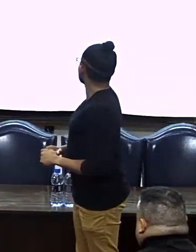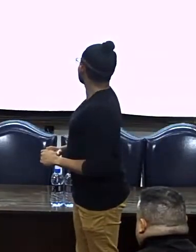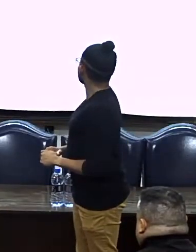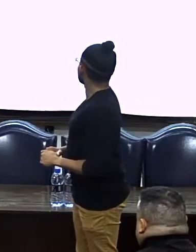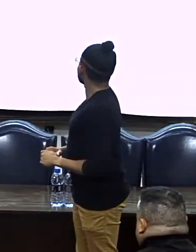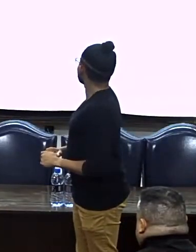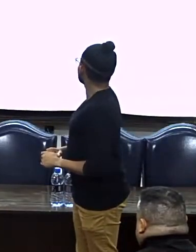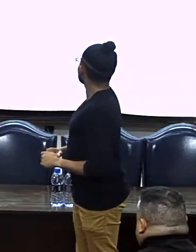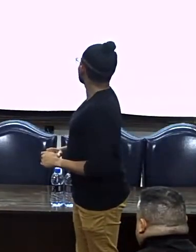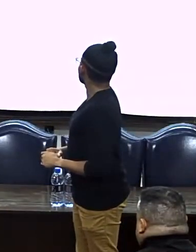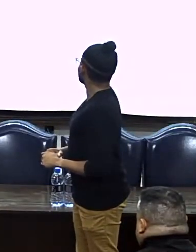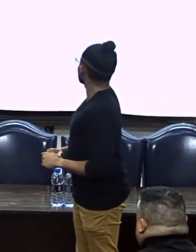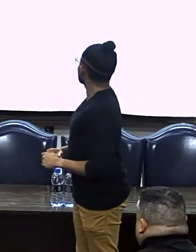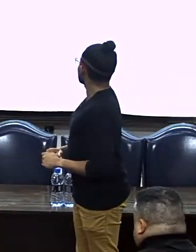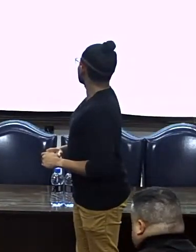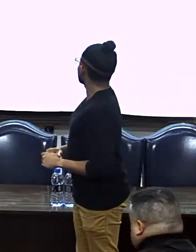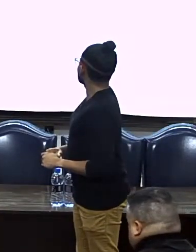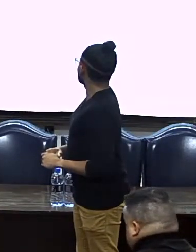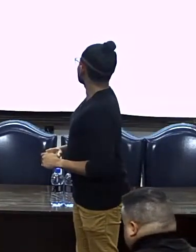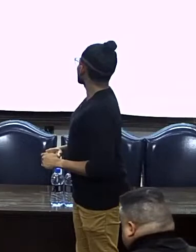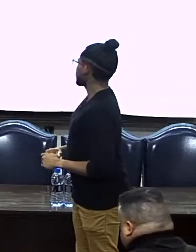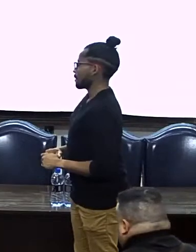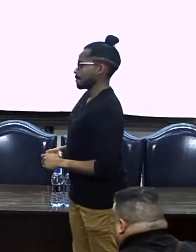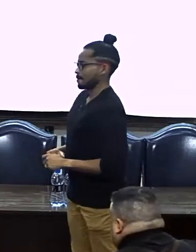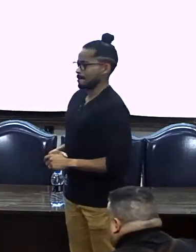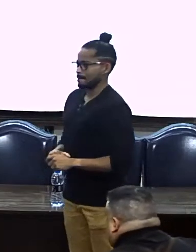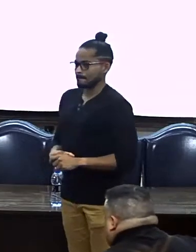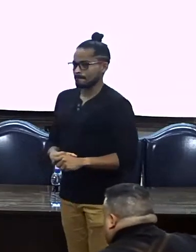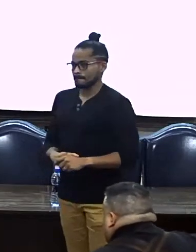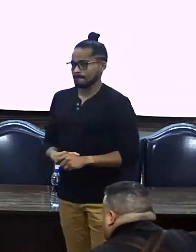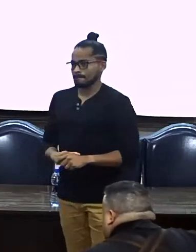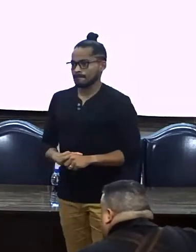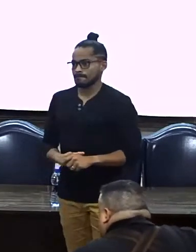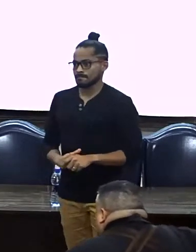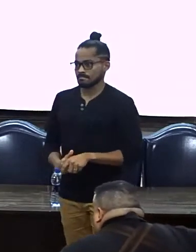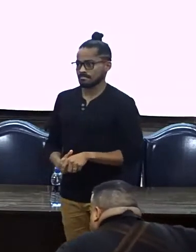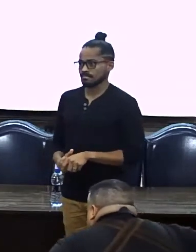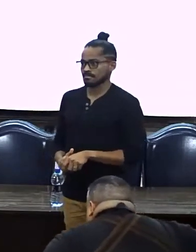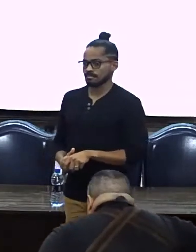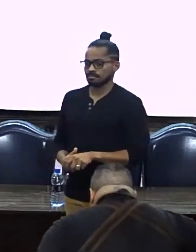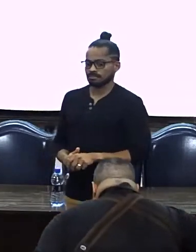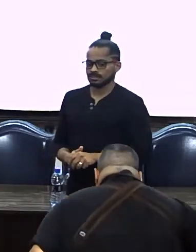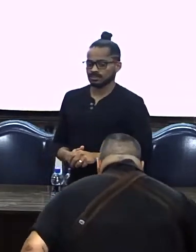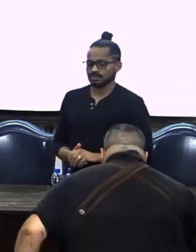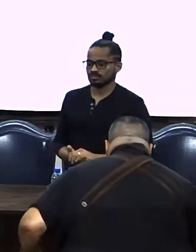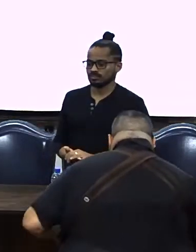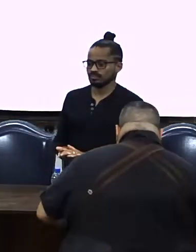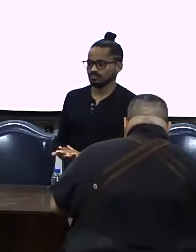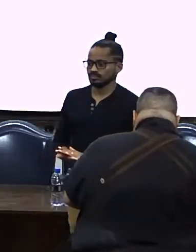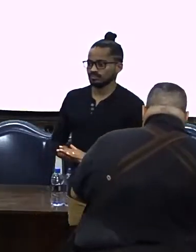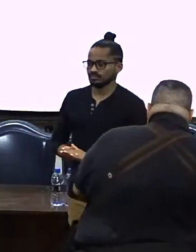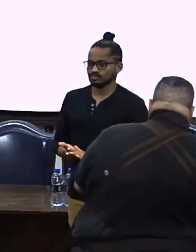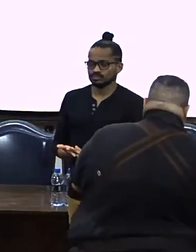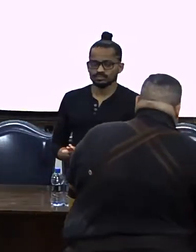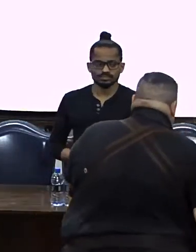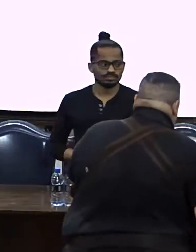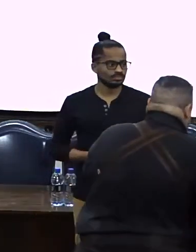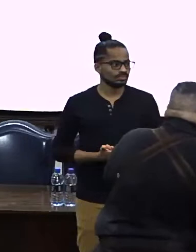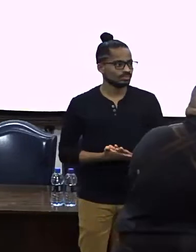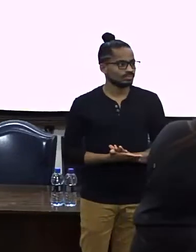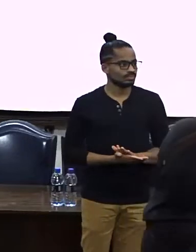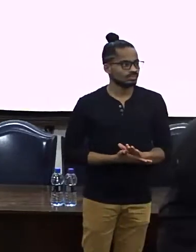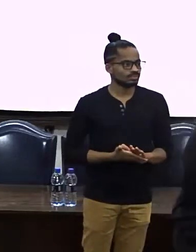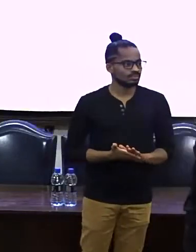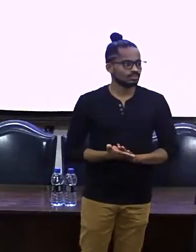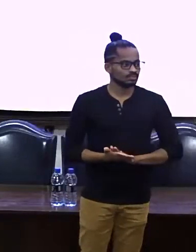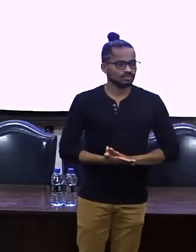muito cedo. Tá? Com 2 anos elas já fazem essa repetição desses padrões, mas elas só vão conseguir adquirir